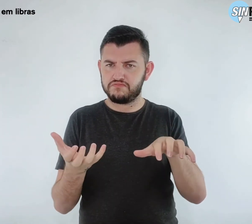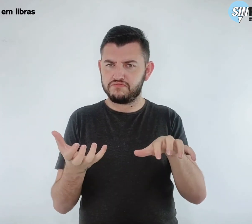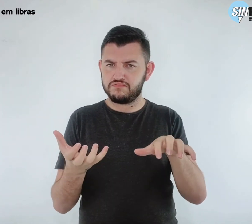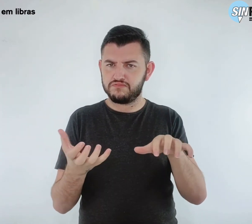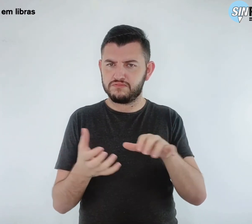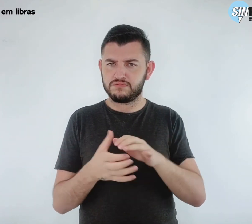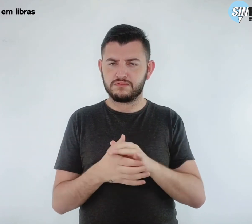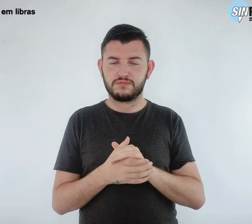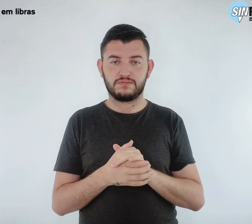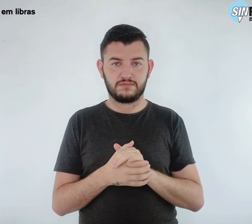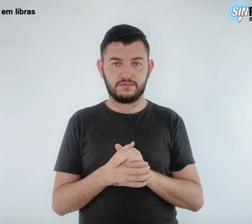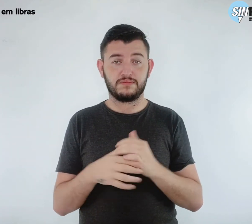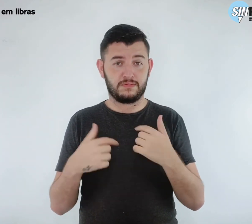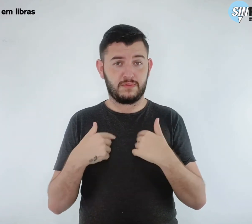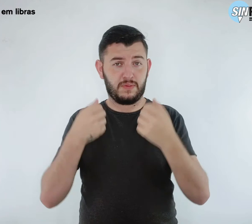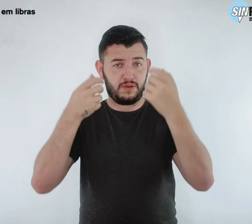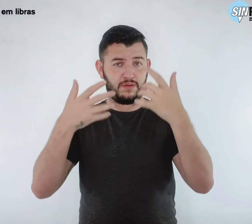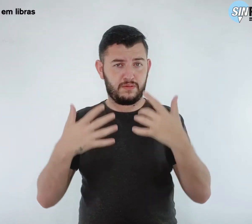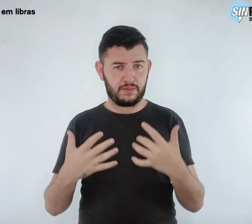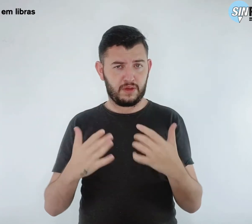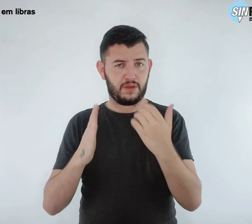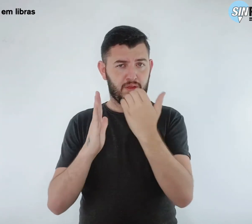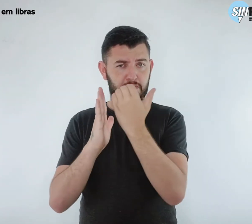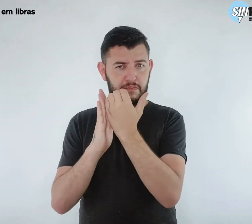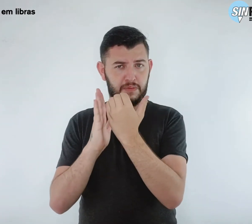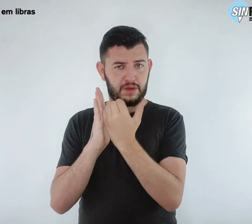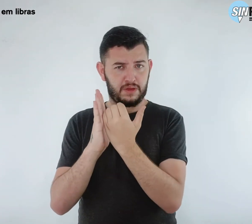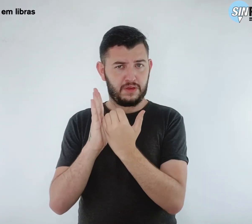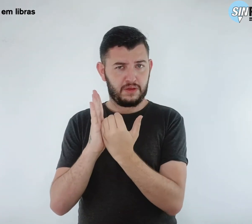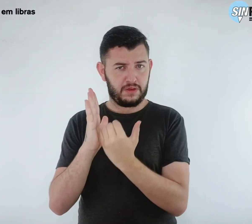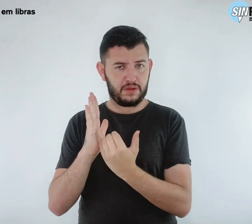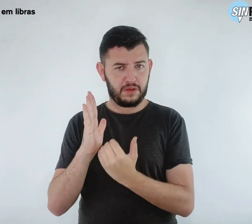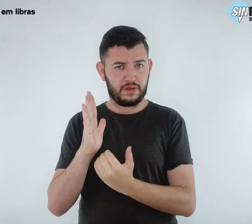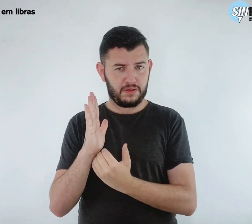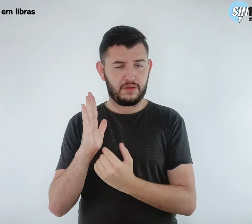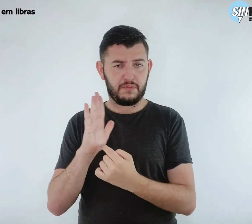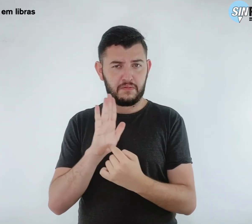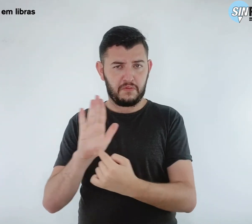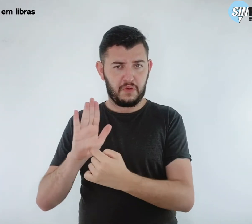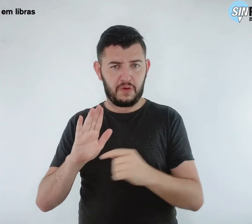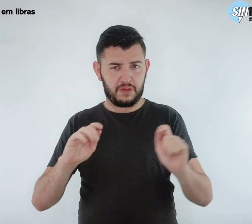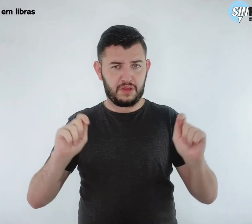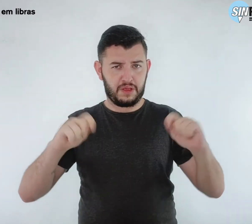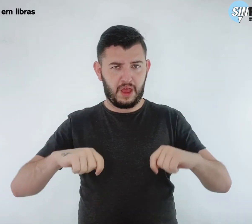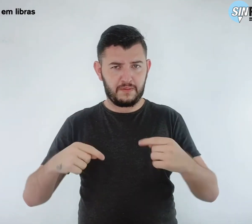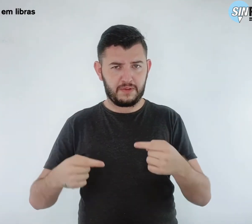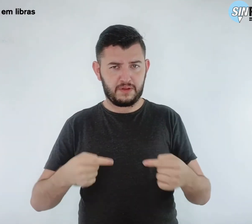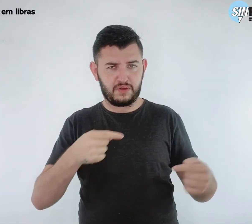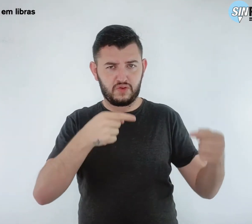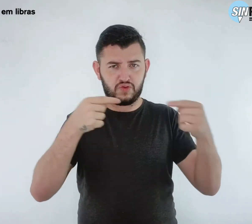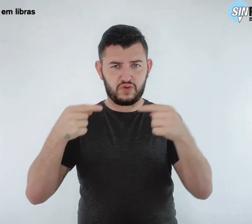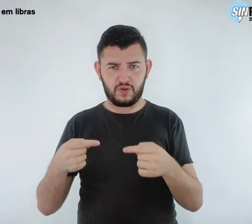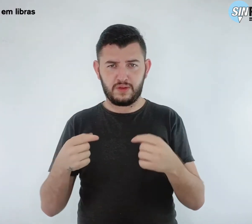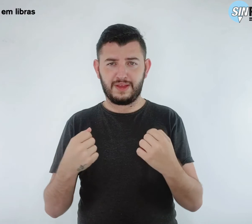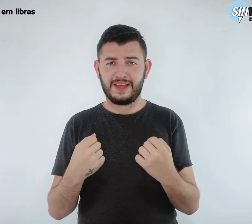corpo legislativo? Eu digo que estas medidas podem, sim, ser discutidas em outra